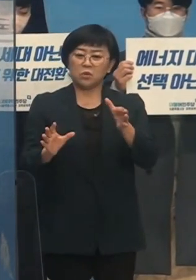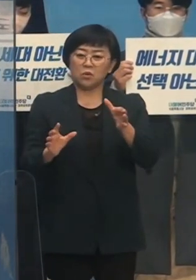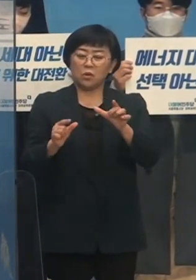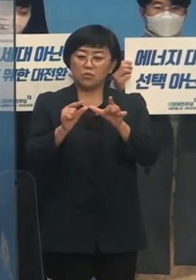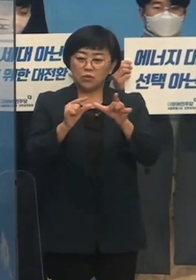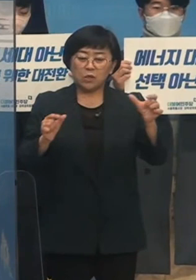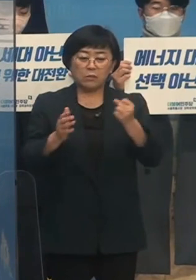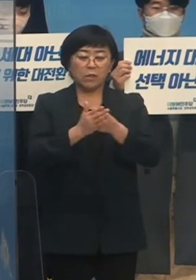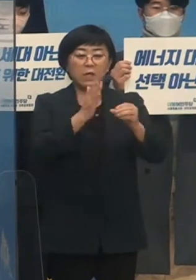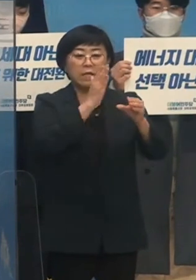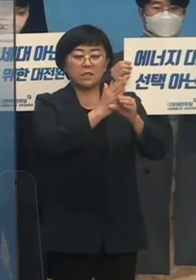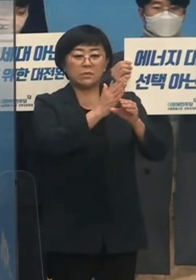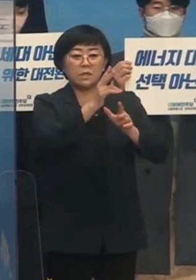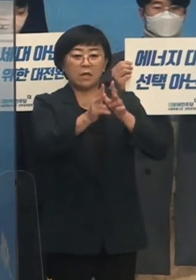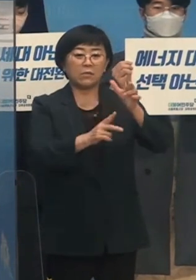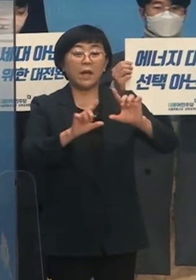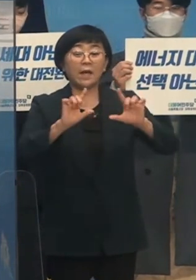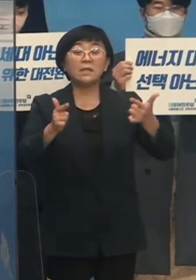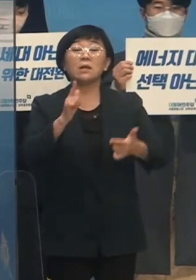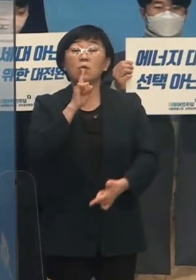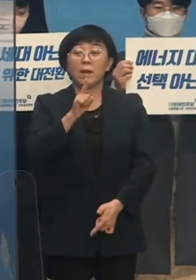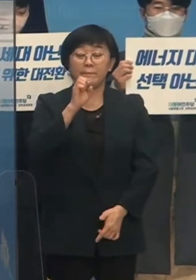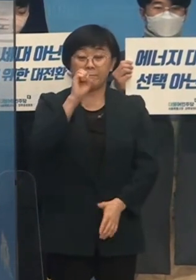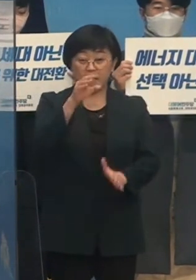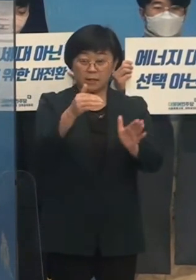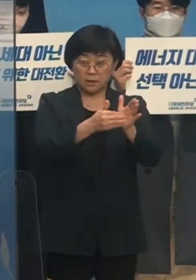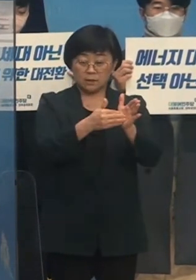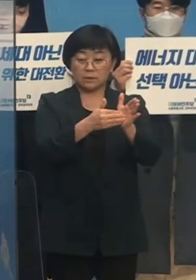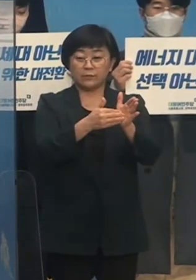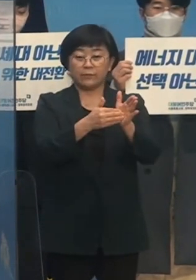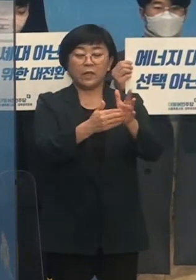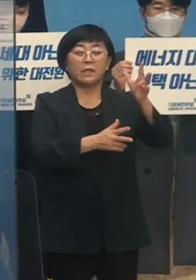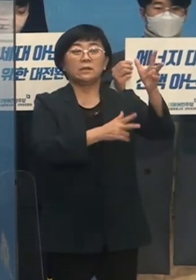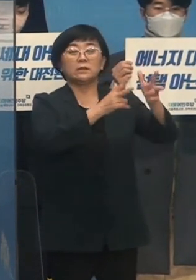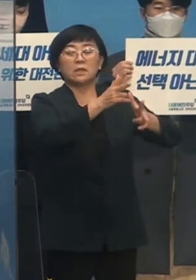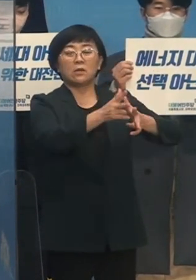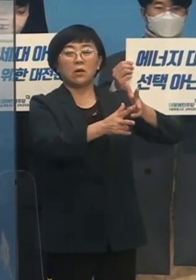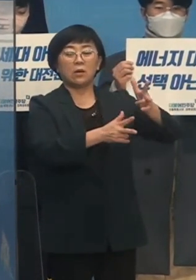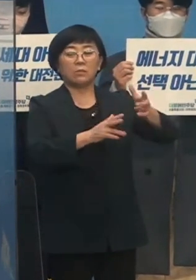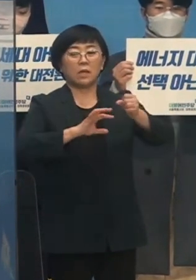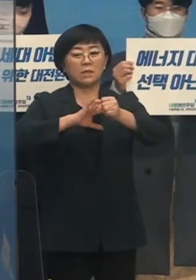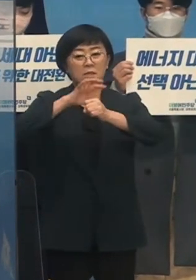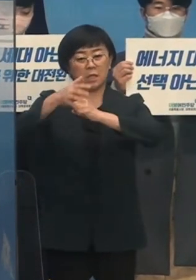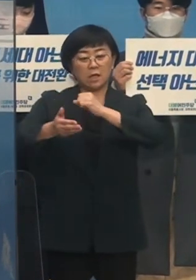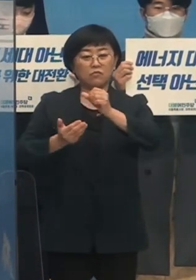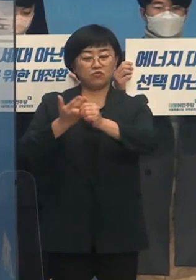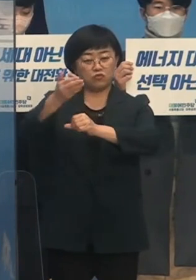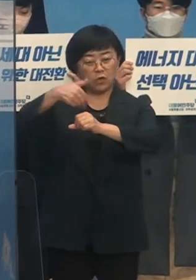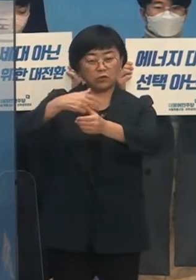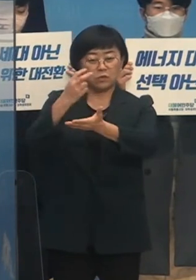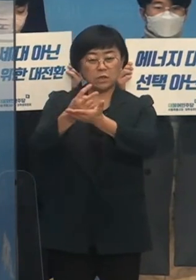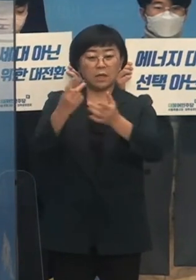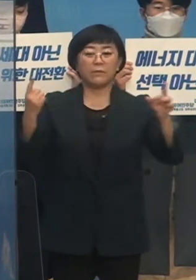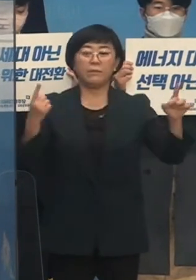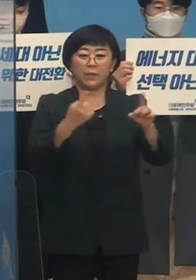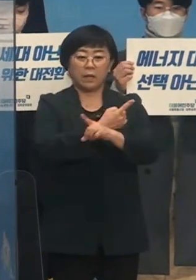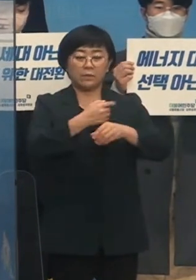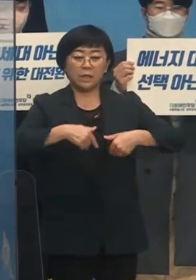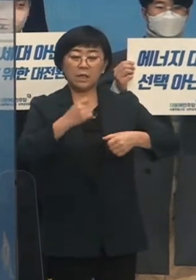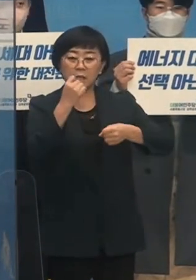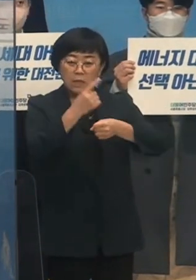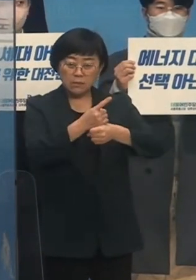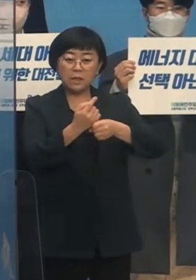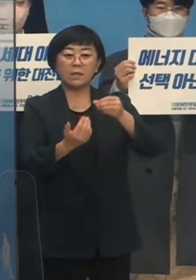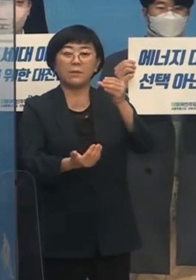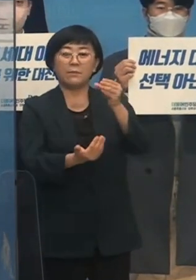핵심 산업이 아니라고 딱 잘라 말했습니다. 산업과 세계 무역 규칙의 대전환이 이미